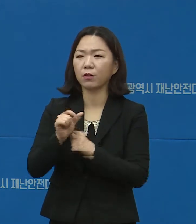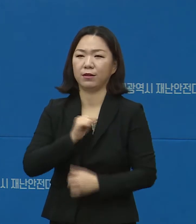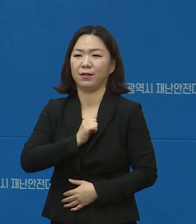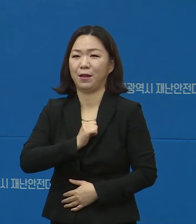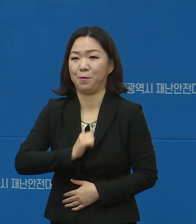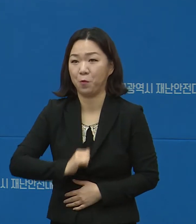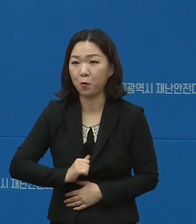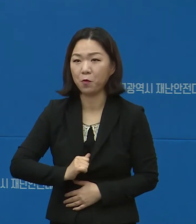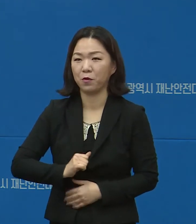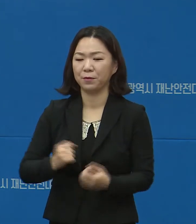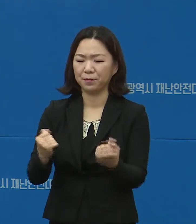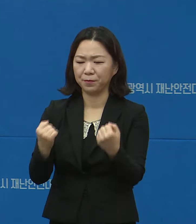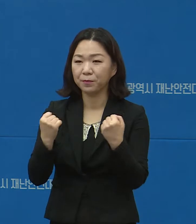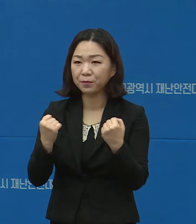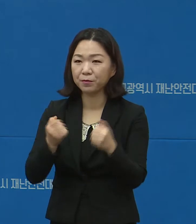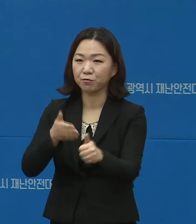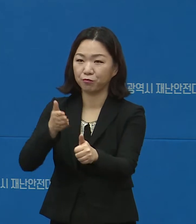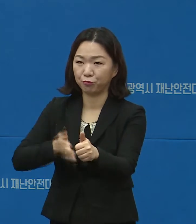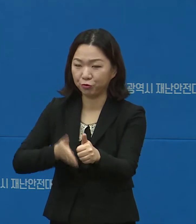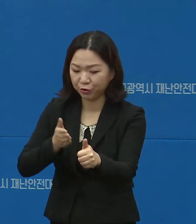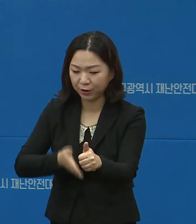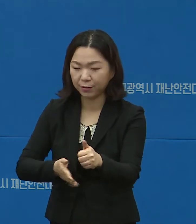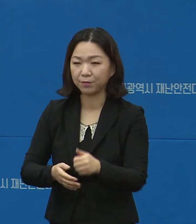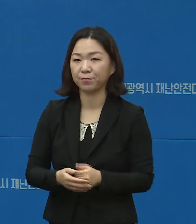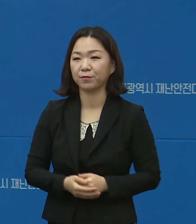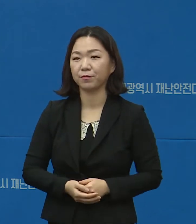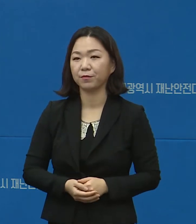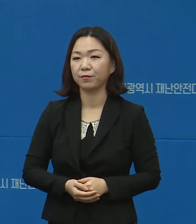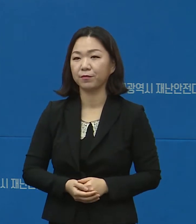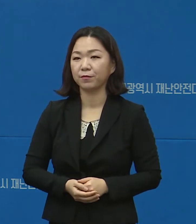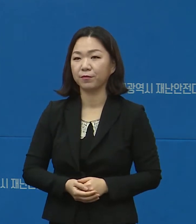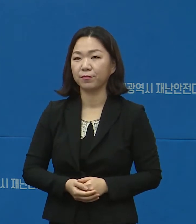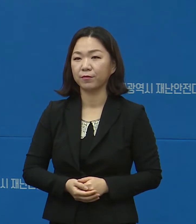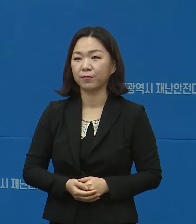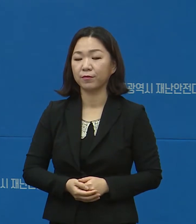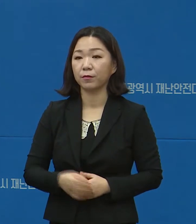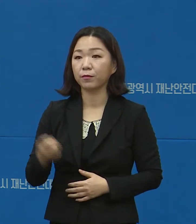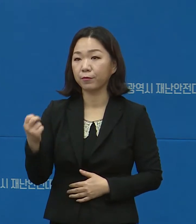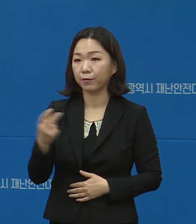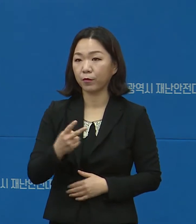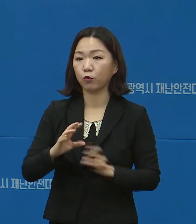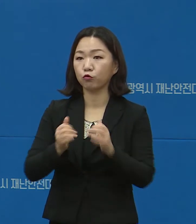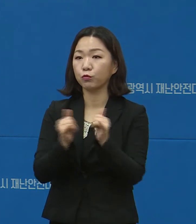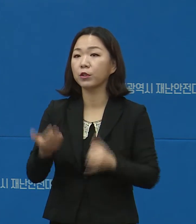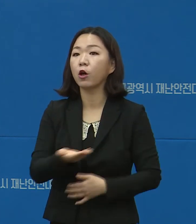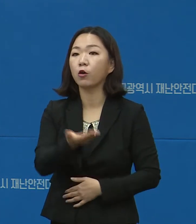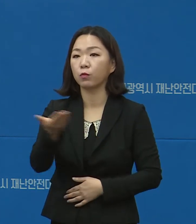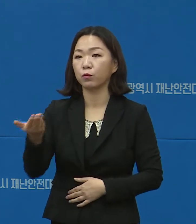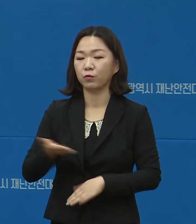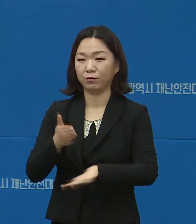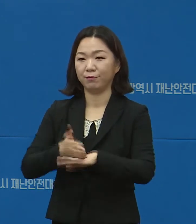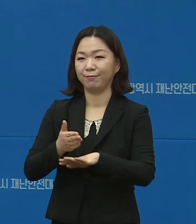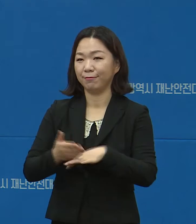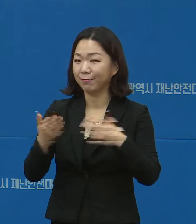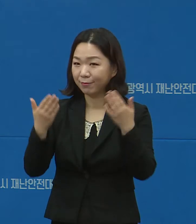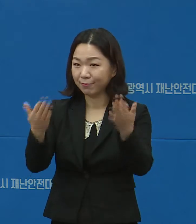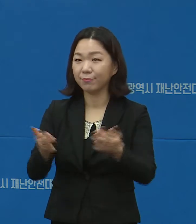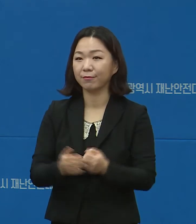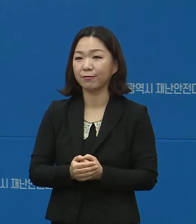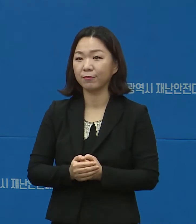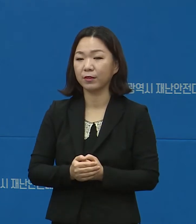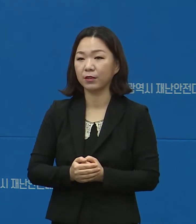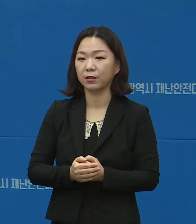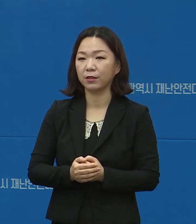참고 힘을 내어 주실 것을 간곡히 부탁드립니다. 그리고 국민 여러분께도 감사드립니다.